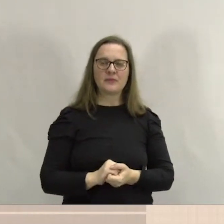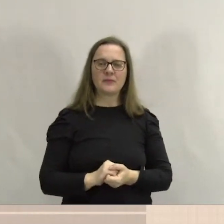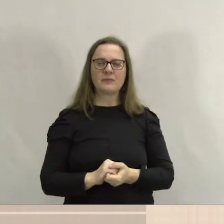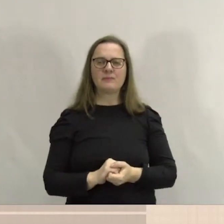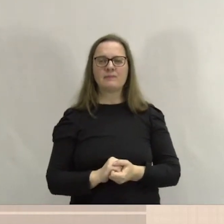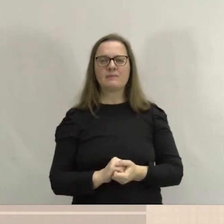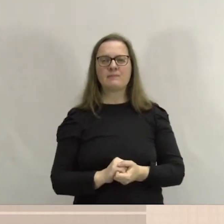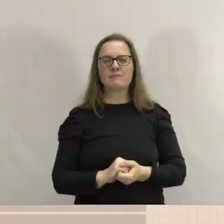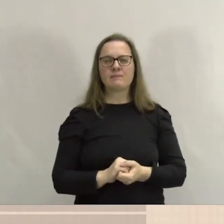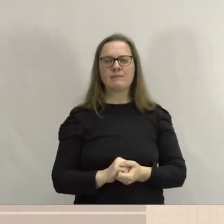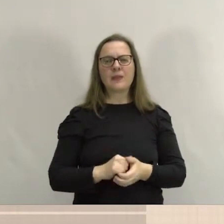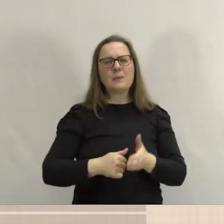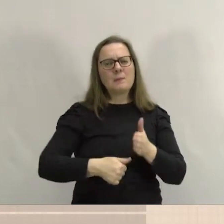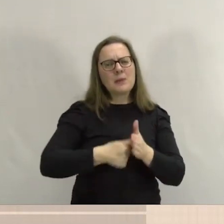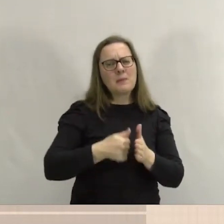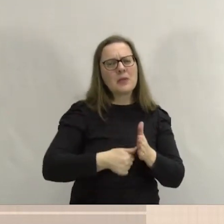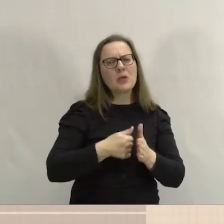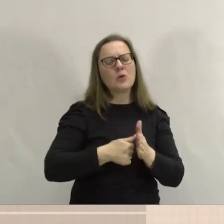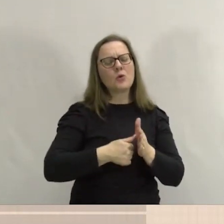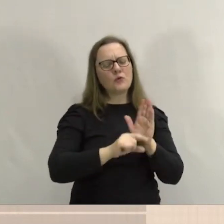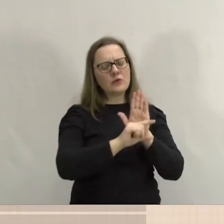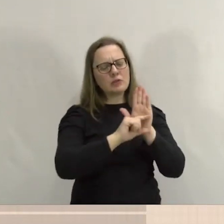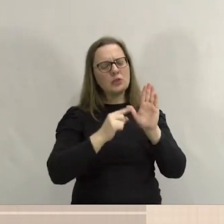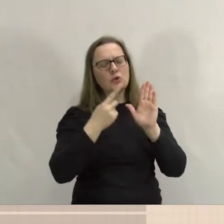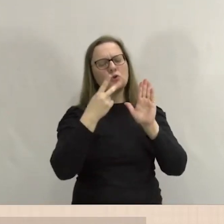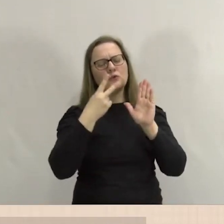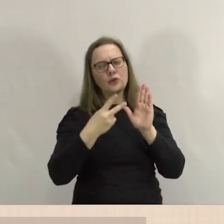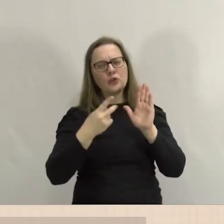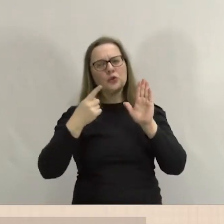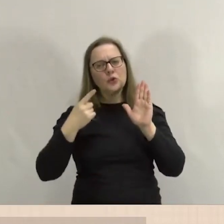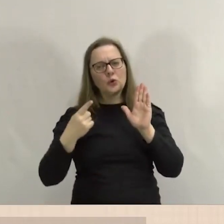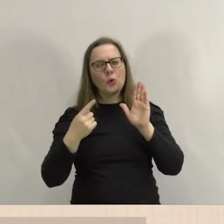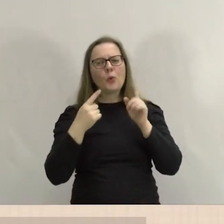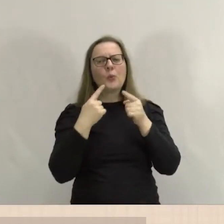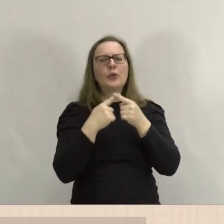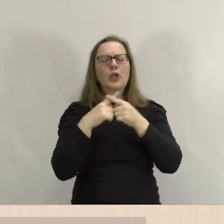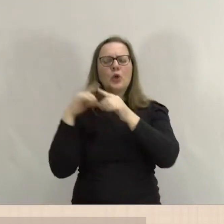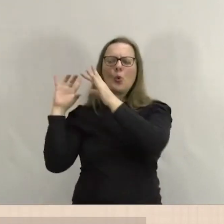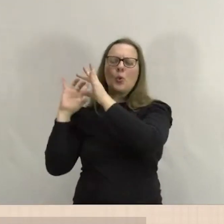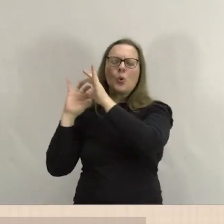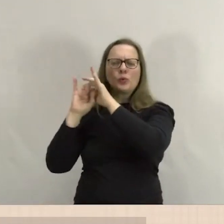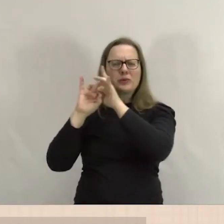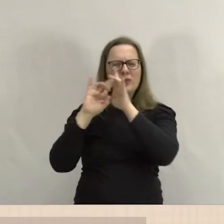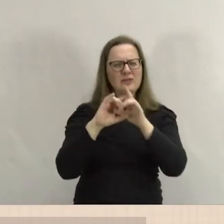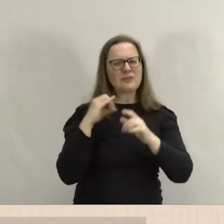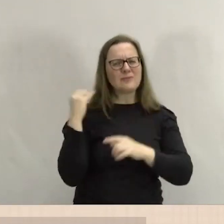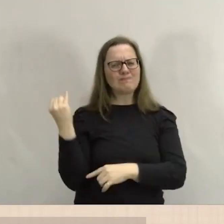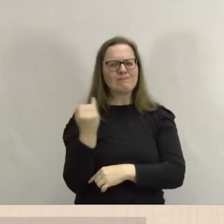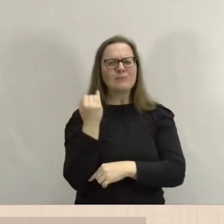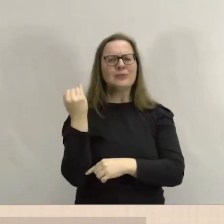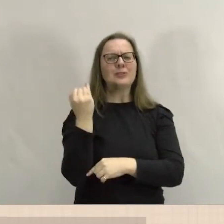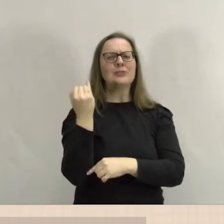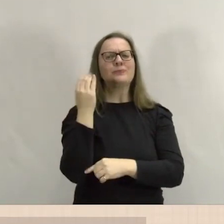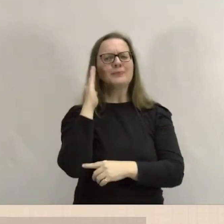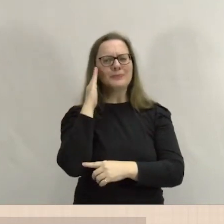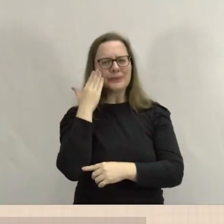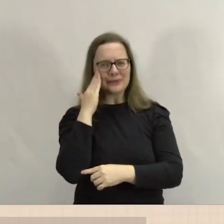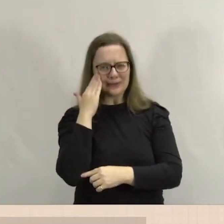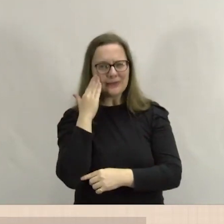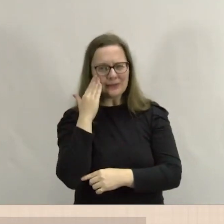Primeiro eu quero ler 21, porque esse texto, o contexto aqui, é que o Senhor